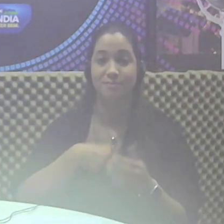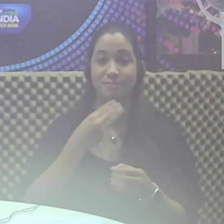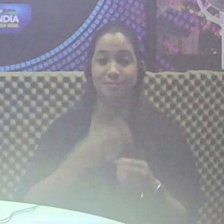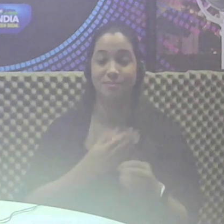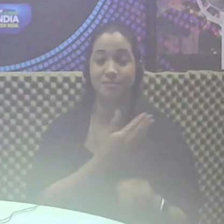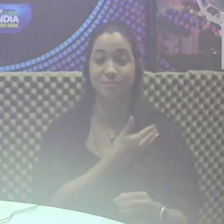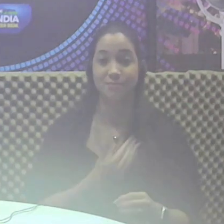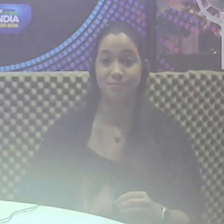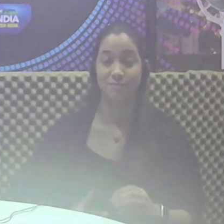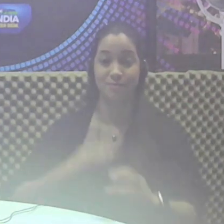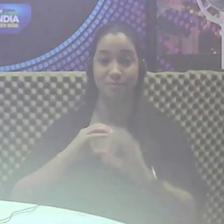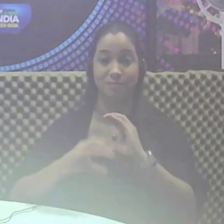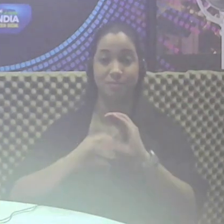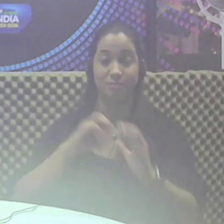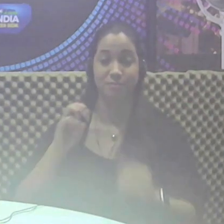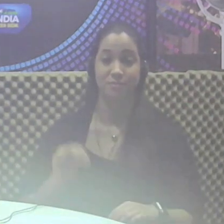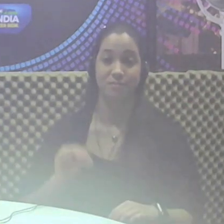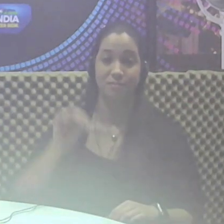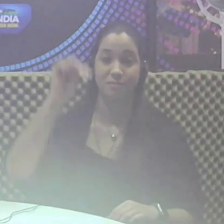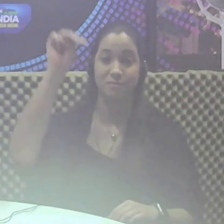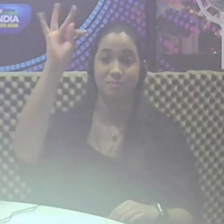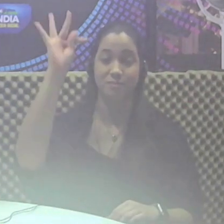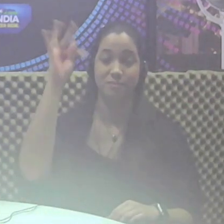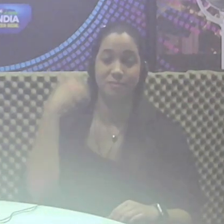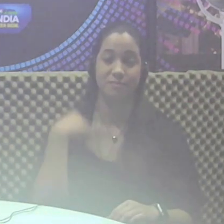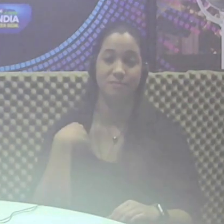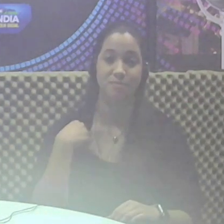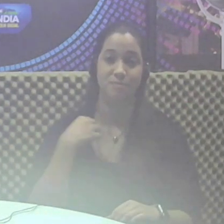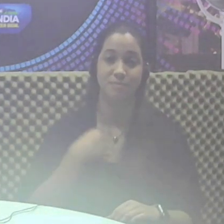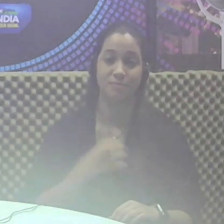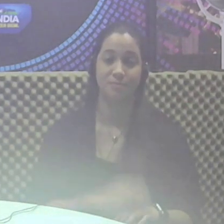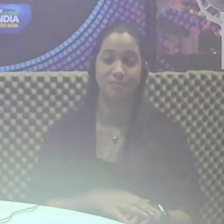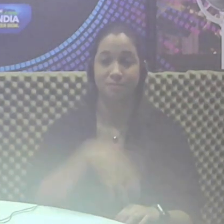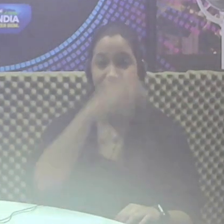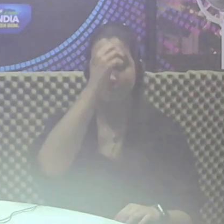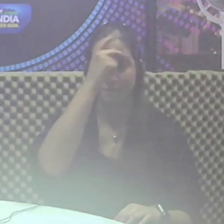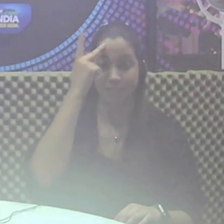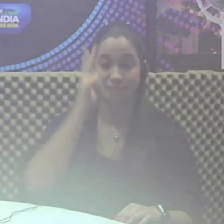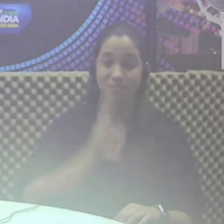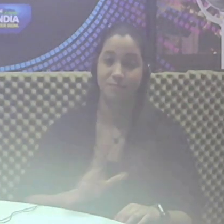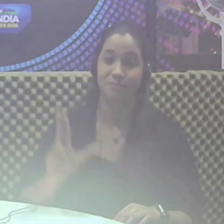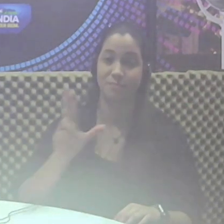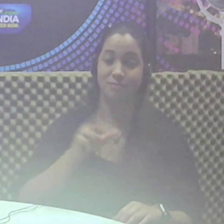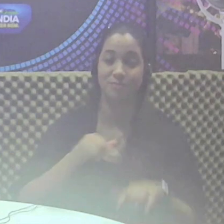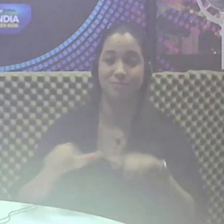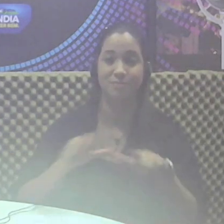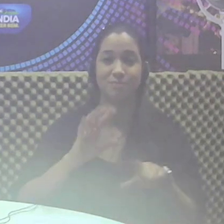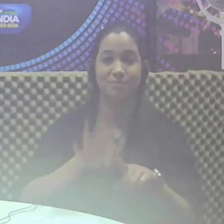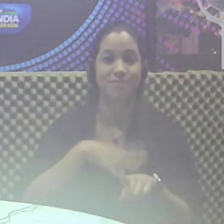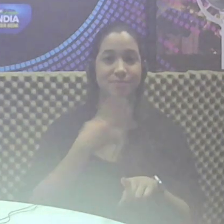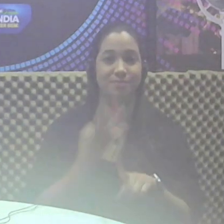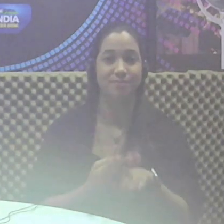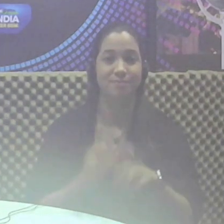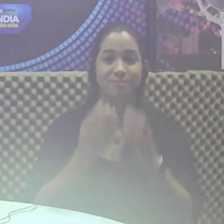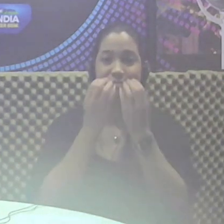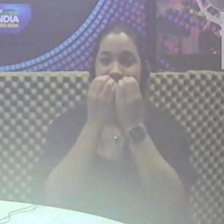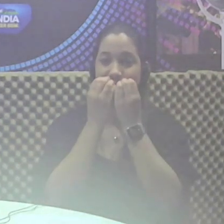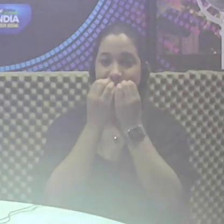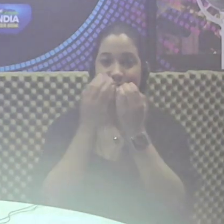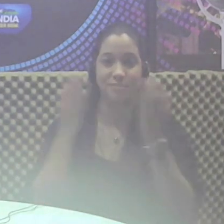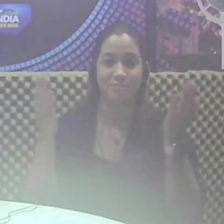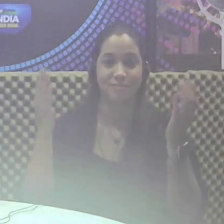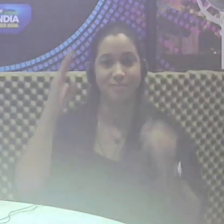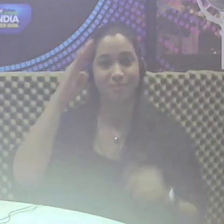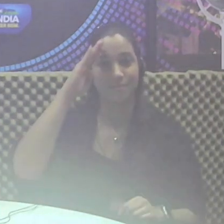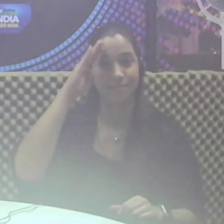Secretário Municipal de Governo e Comunicação, Marco Túlio de Castro Kalimann. Prefeitura de Uberlândia. Fazer mais,